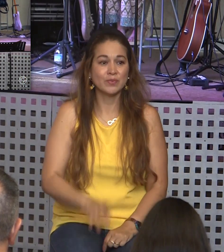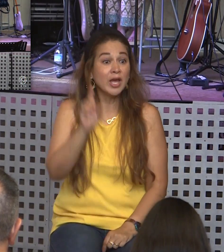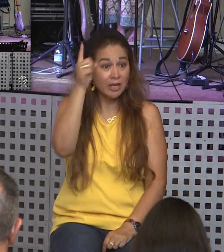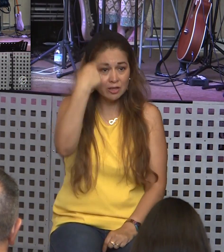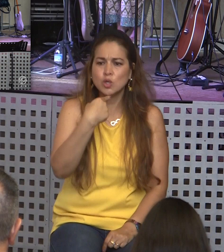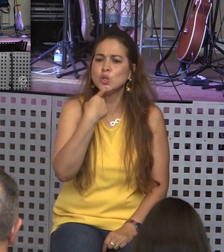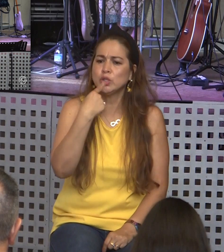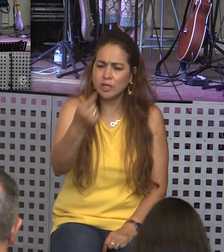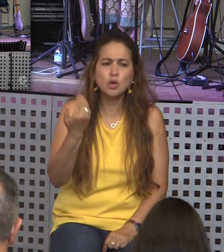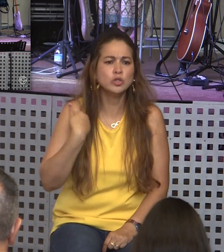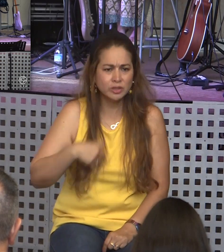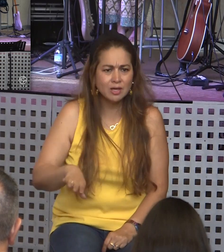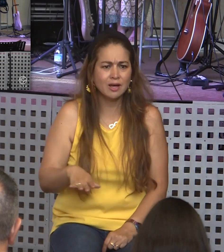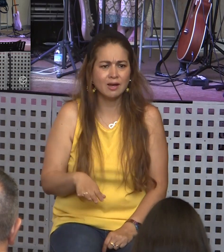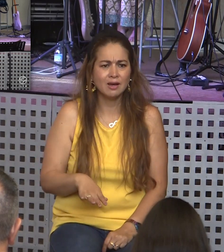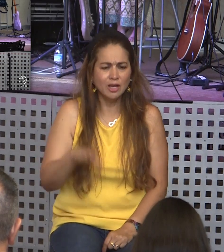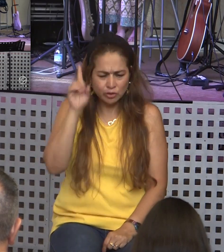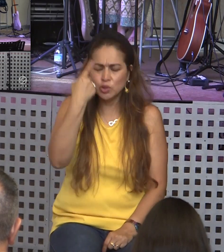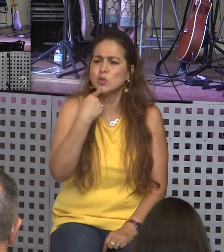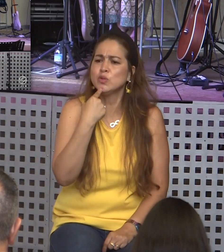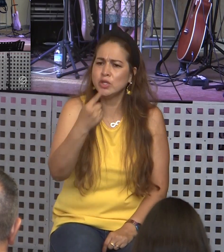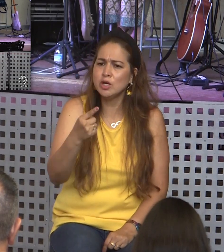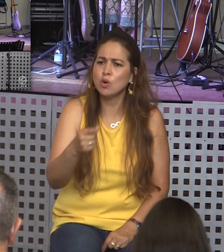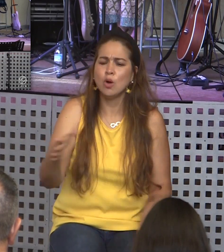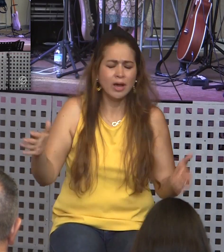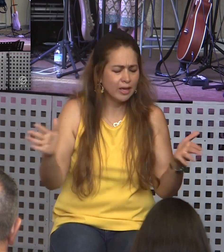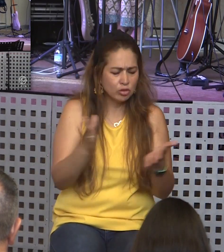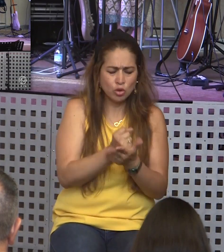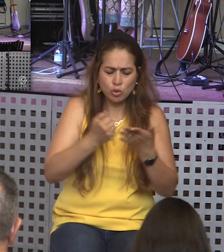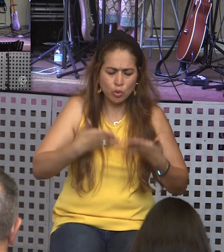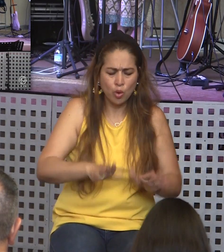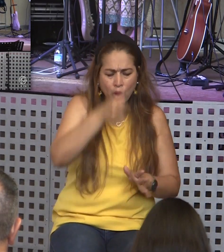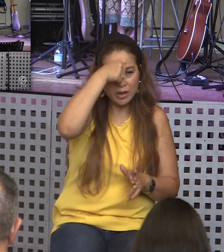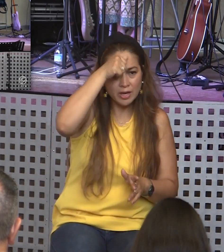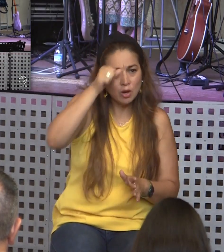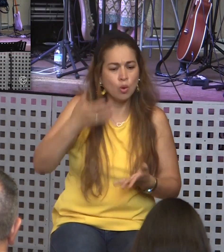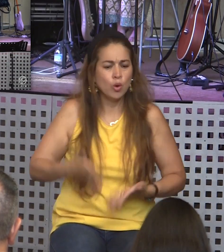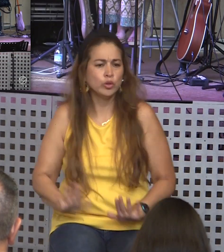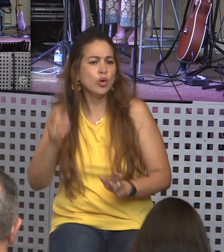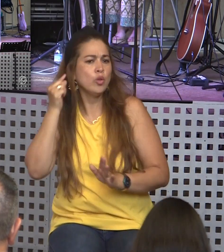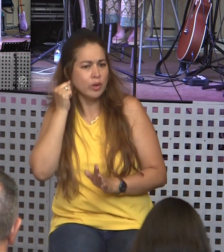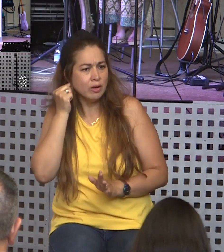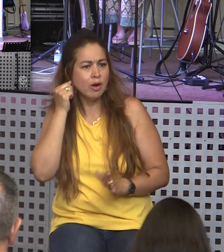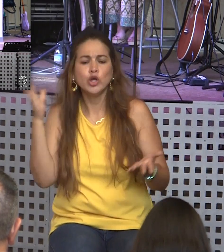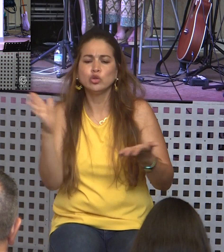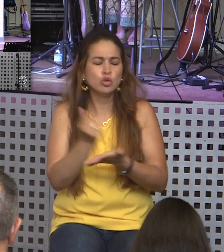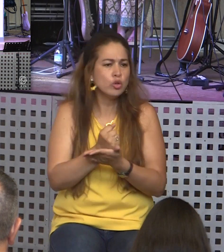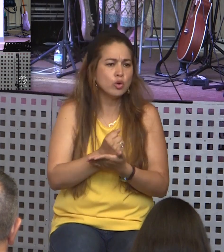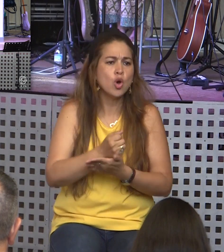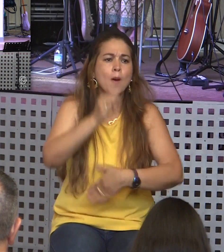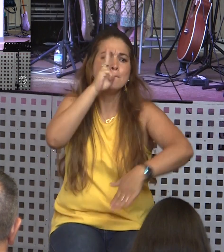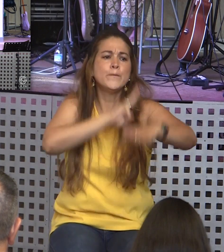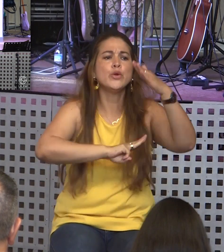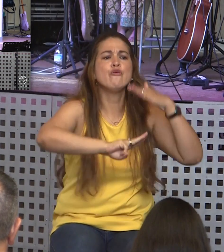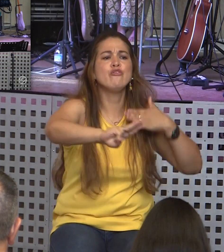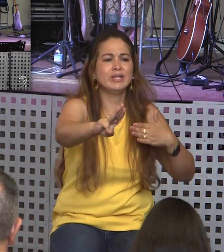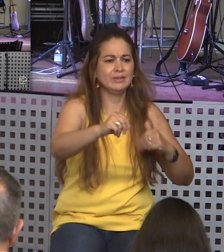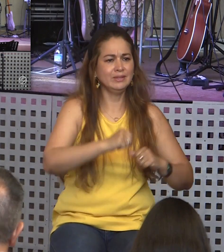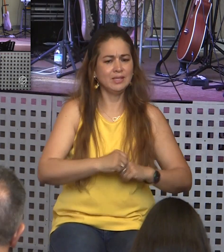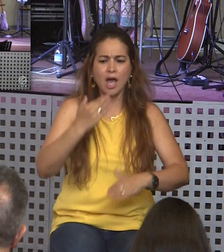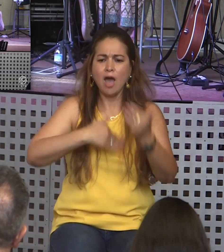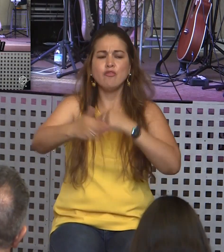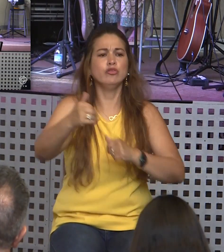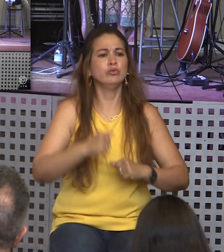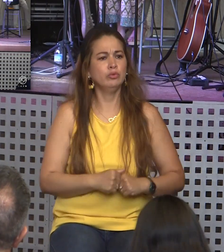profetizará, porque oirá de Dios y entonces abrirá su boca y dirá, esto es así como lo ve Dios. Así